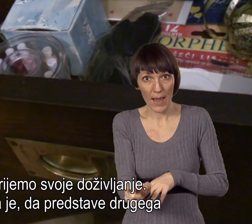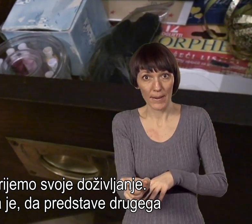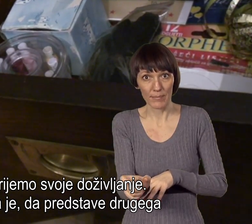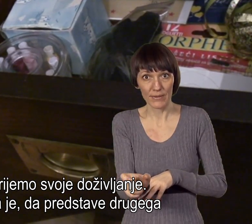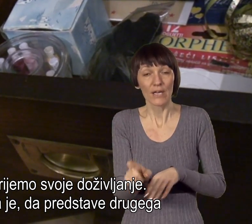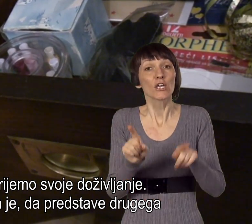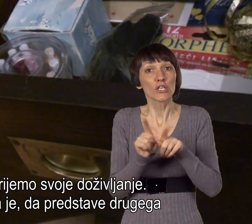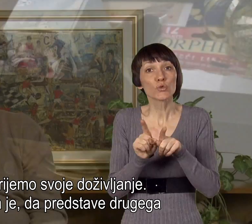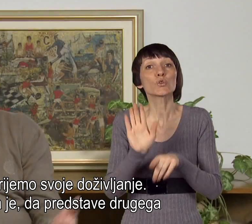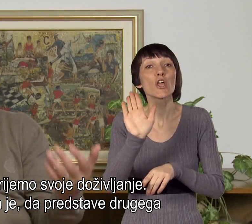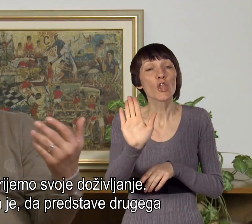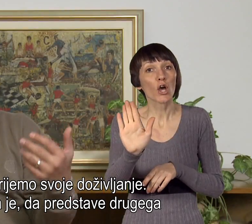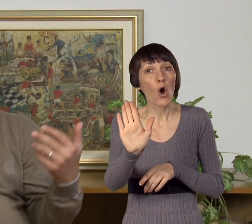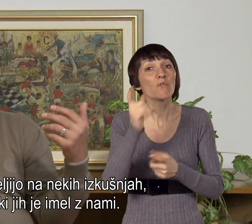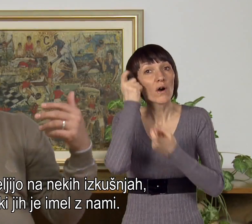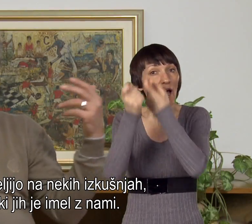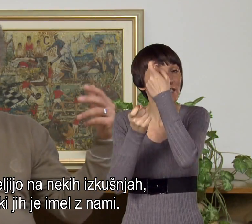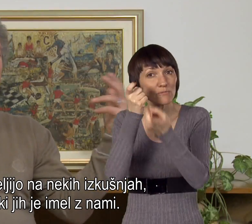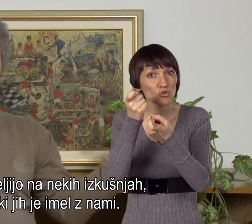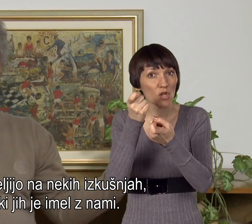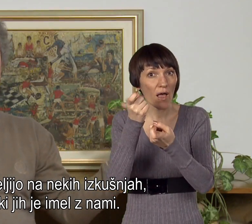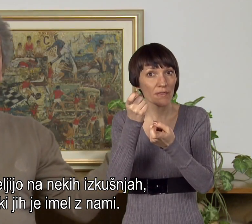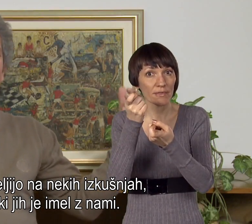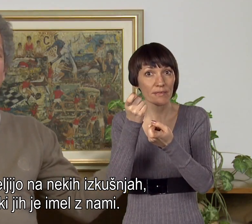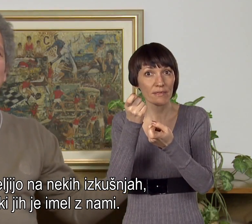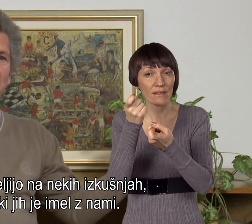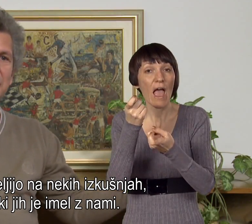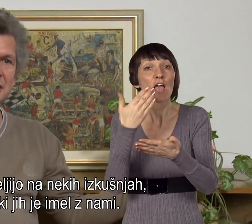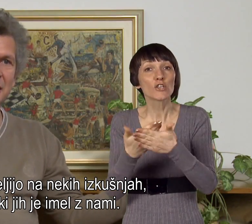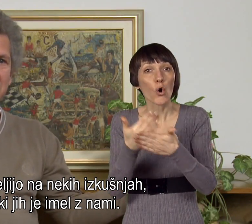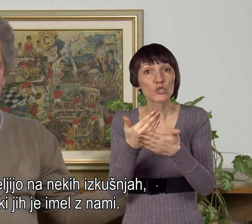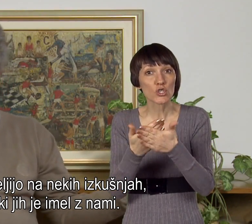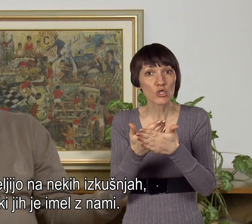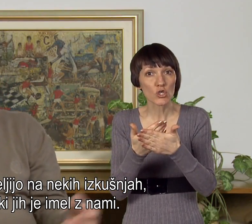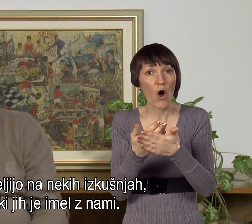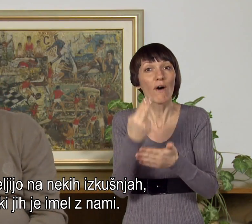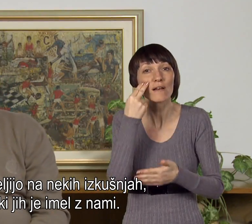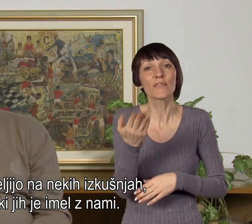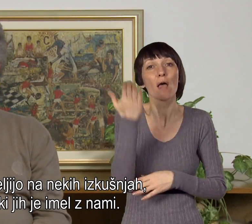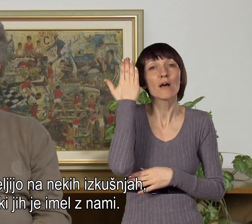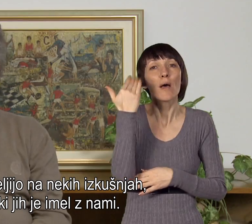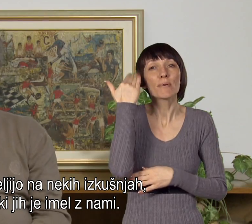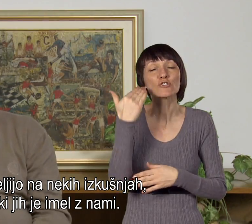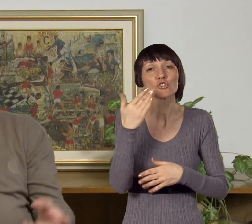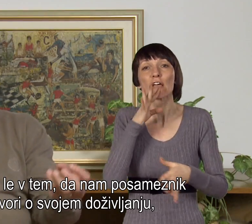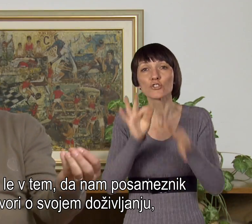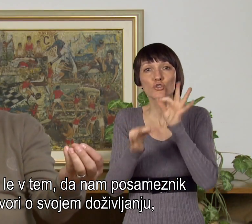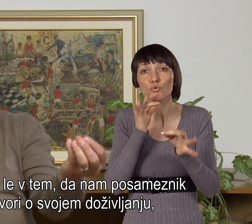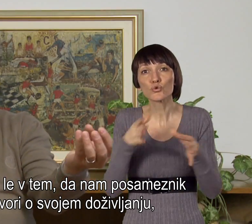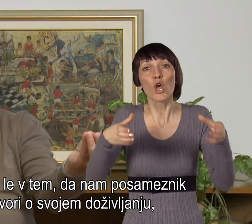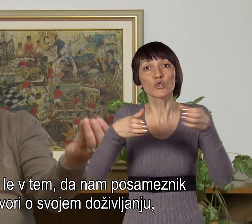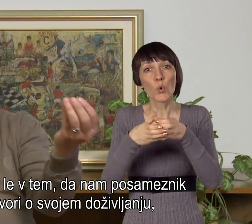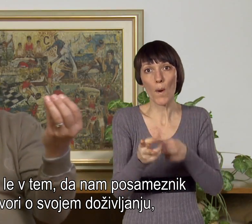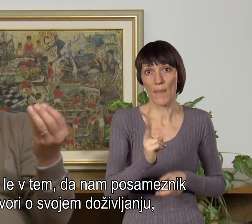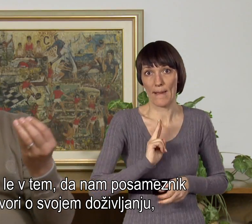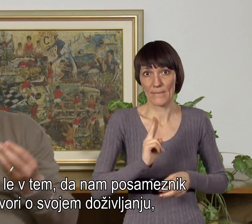Seveda pa tudi predstave drugega temeljijo na nekih izkušnjah, ki jih je imel z nami, samo je problem v tem,